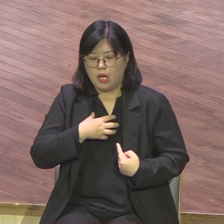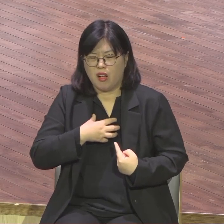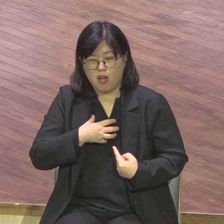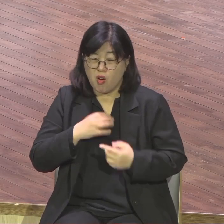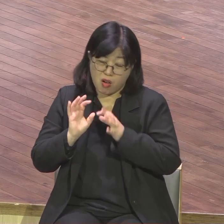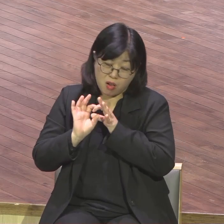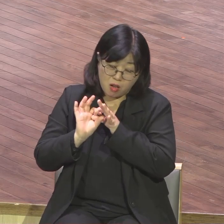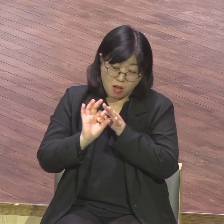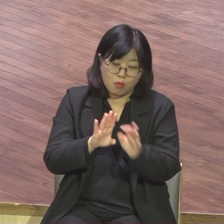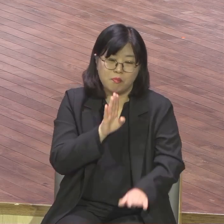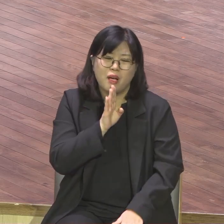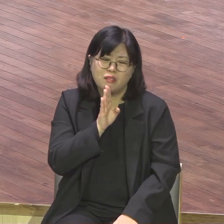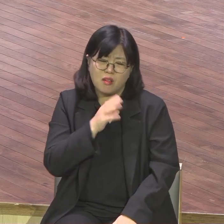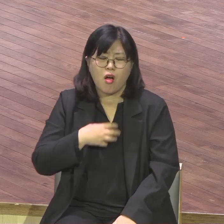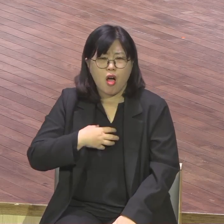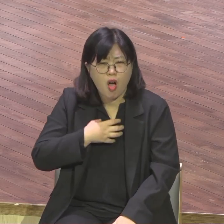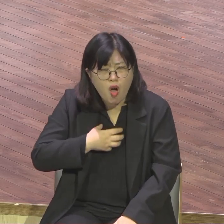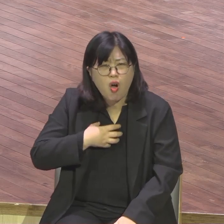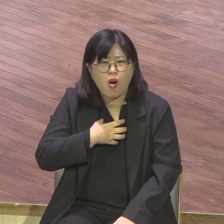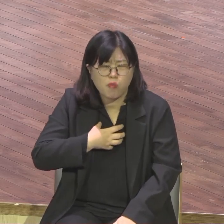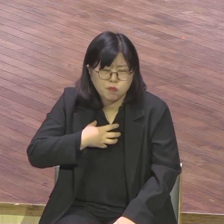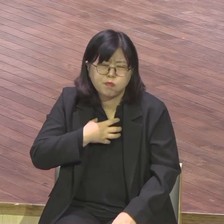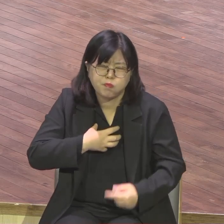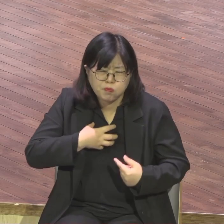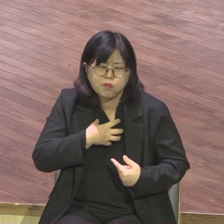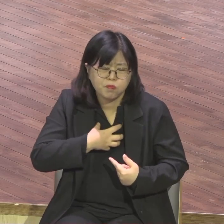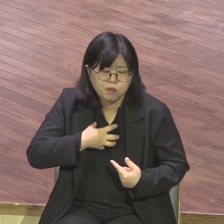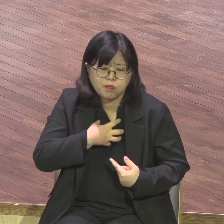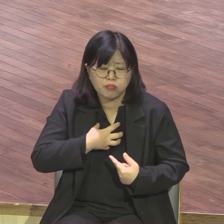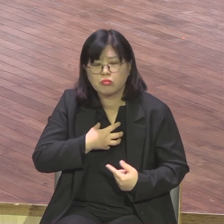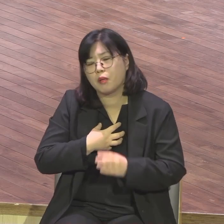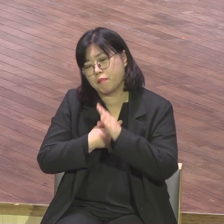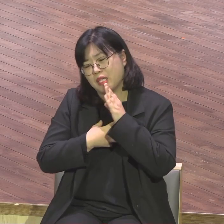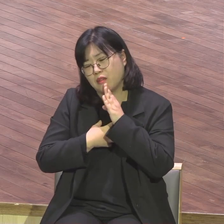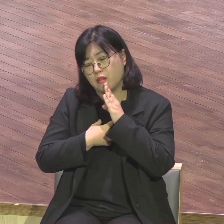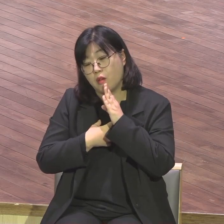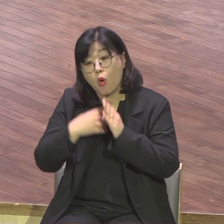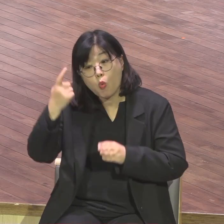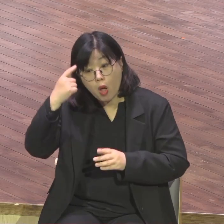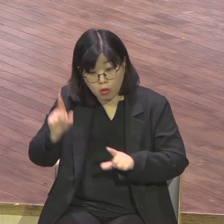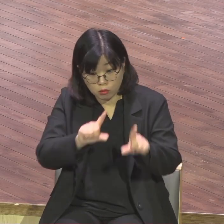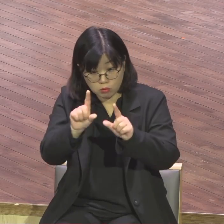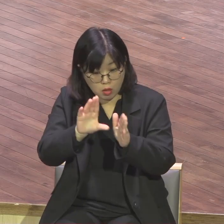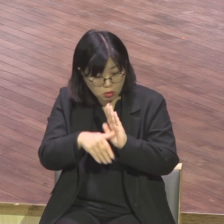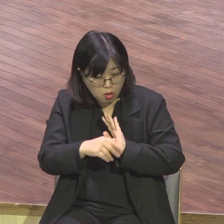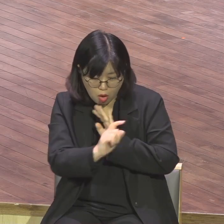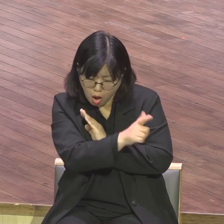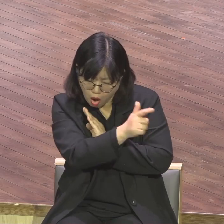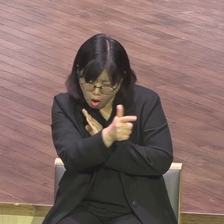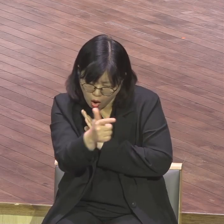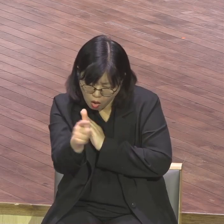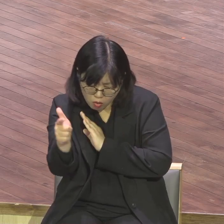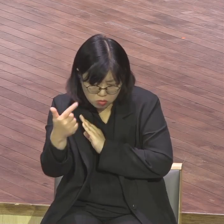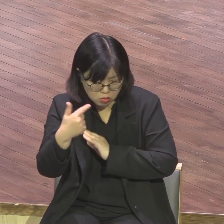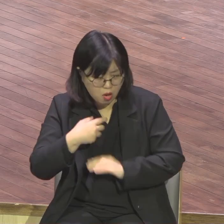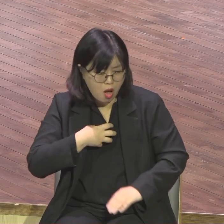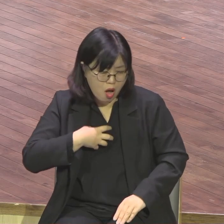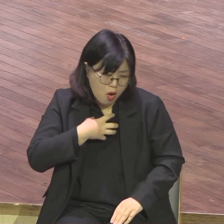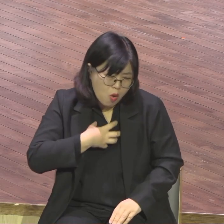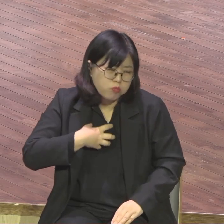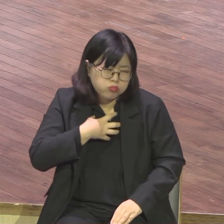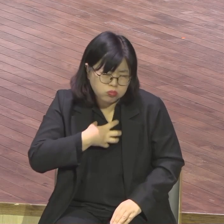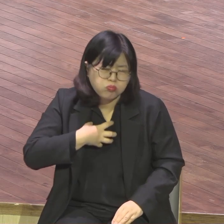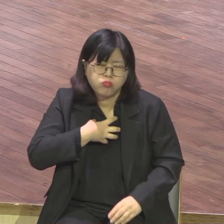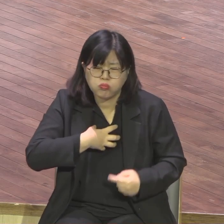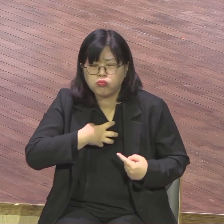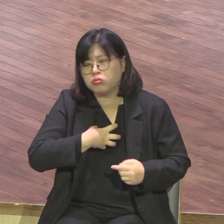끊임없이 염려와 걱정과 불안과 불신앙이 계속 찾아올 수 있다. 예수를 믿는다고 해서 뭐